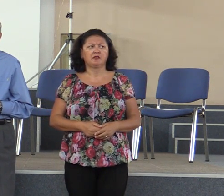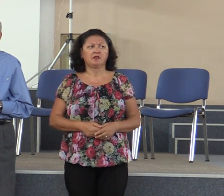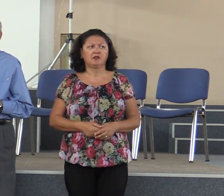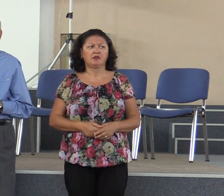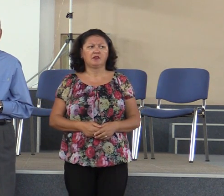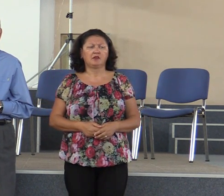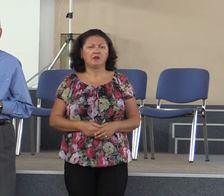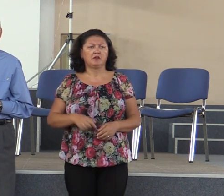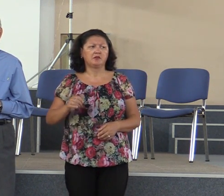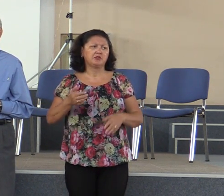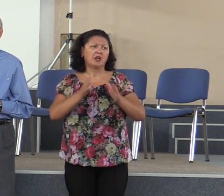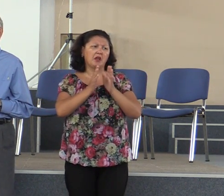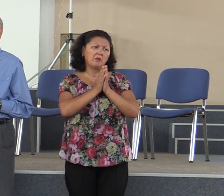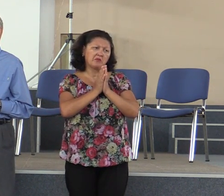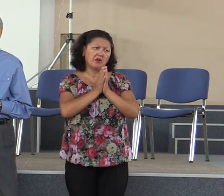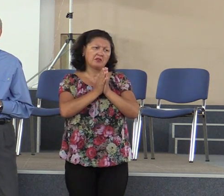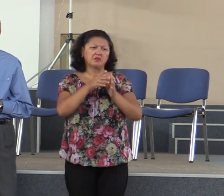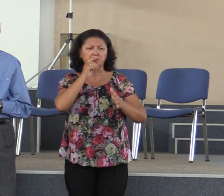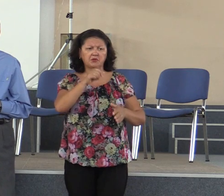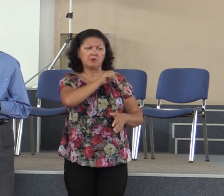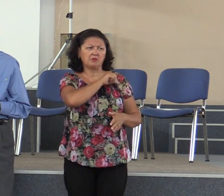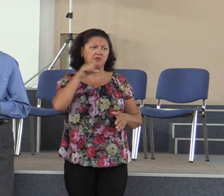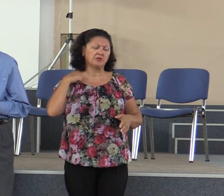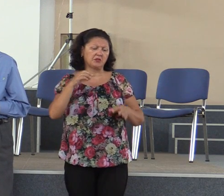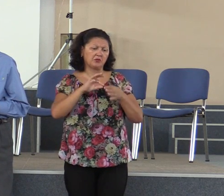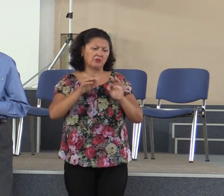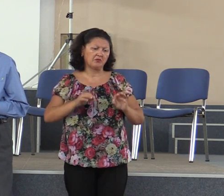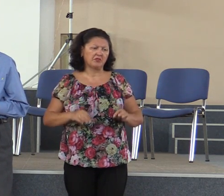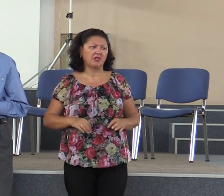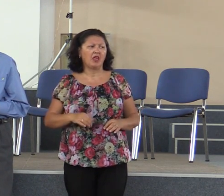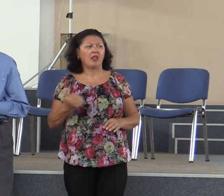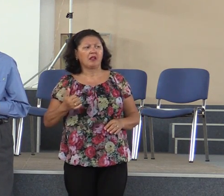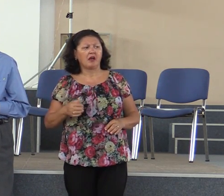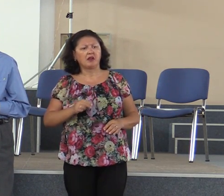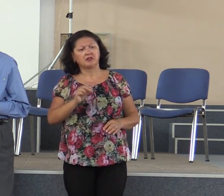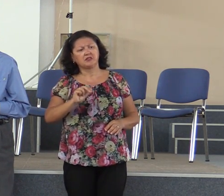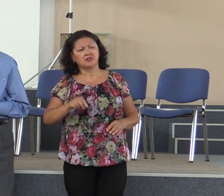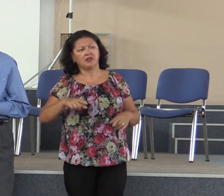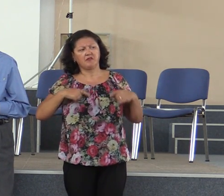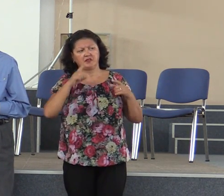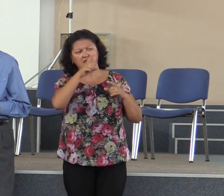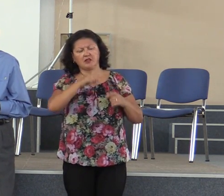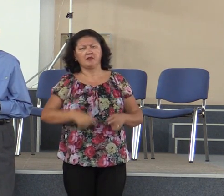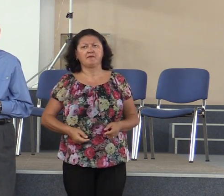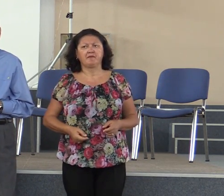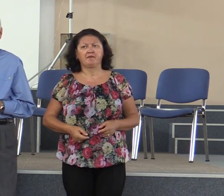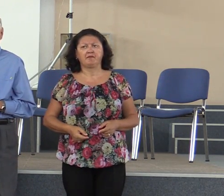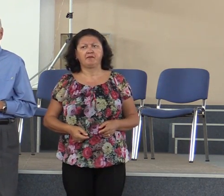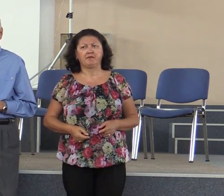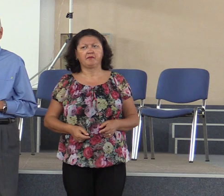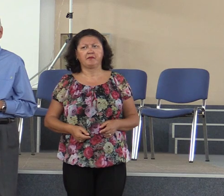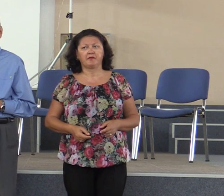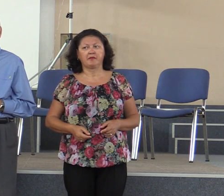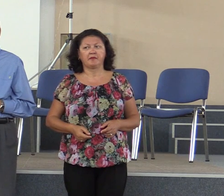life. Și l-am rugat, spune-mi un singur cuvânt care descrie viața ta. Can I give you two? Aș putea să-ți